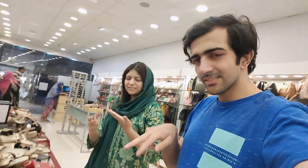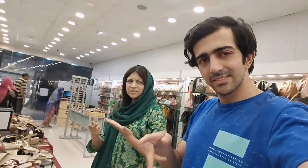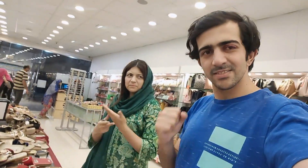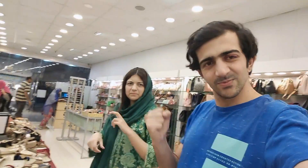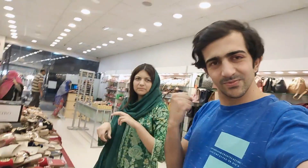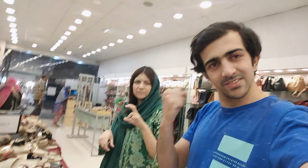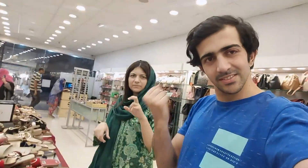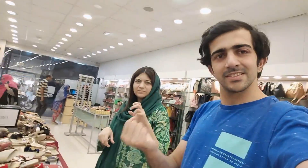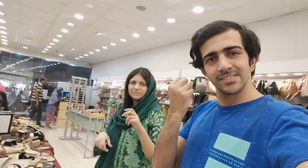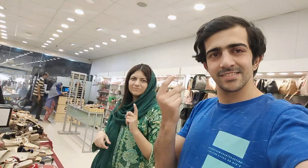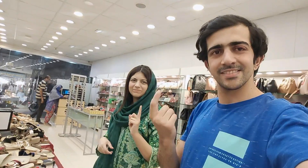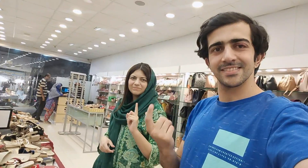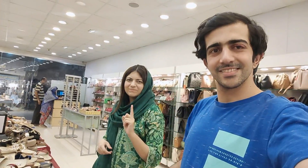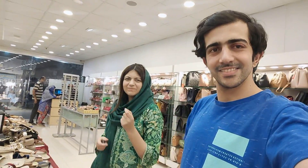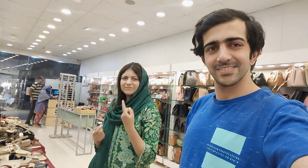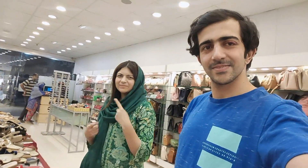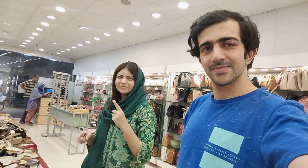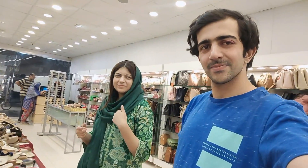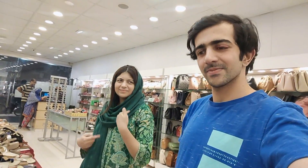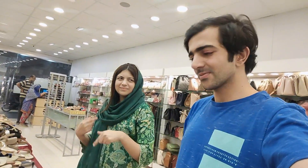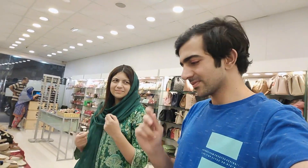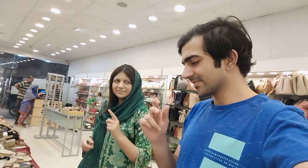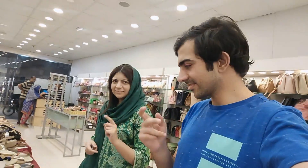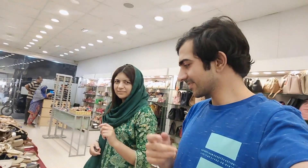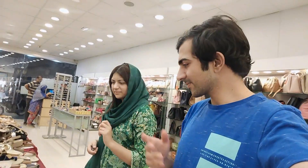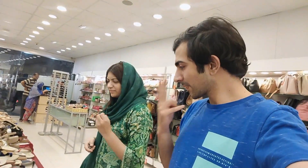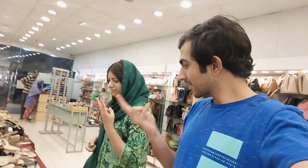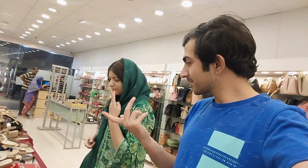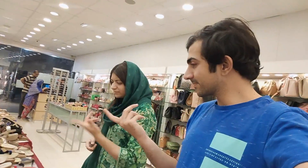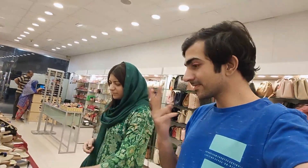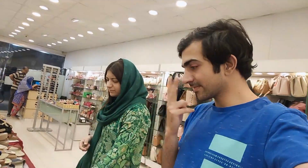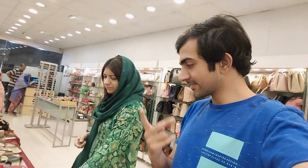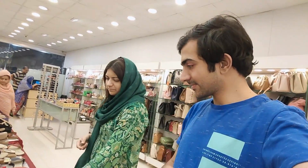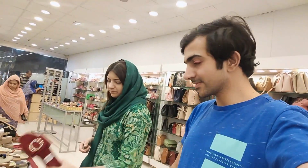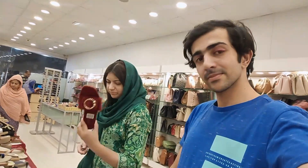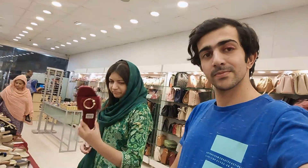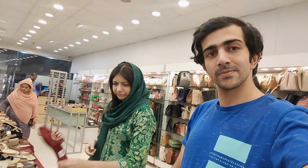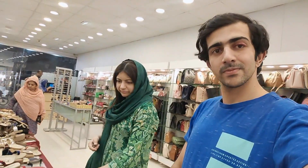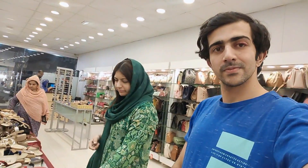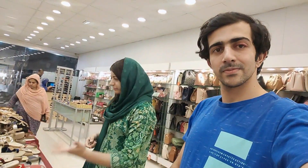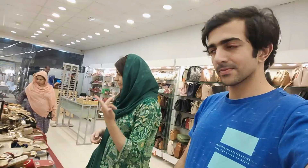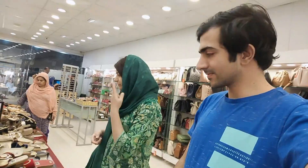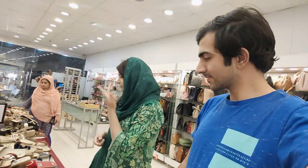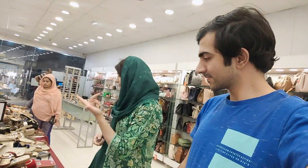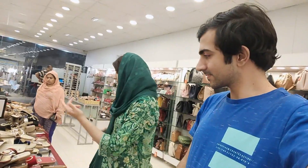सी हील होनी चाहिए। या ले लो जल्दी करो भाई, नहीं मुझे पाँव में पेन होगा। देखते